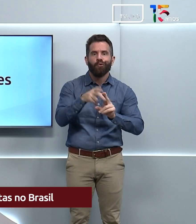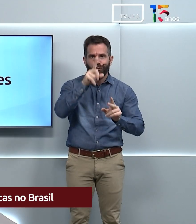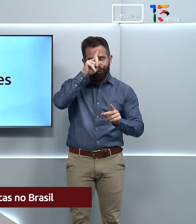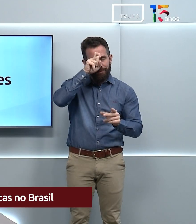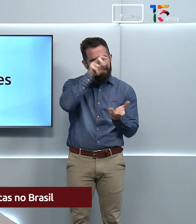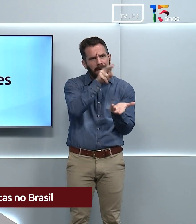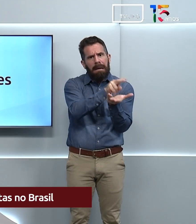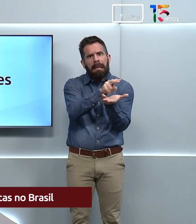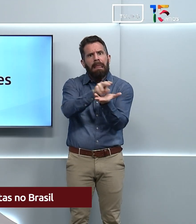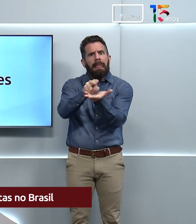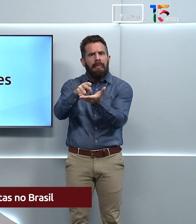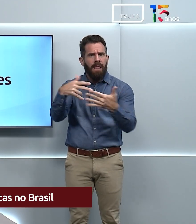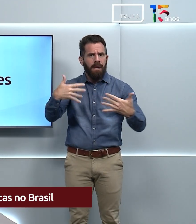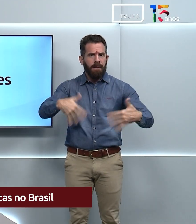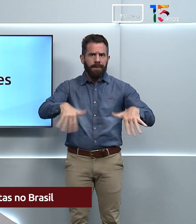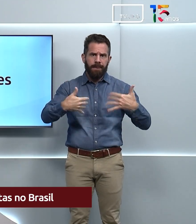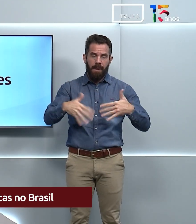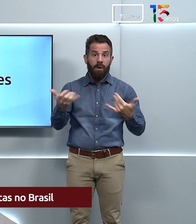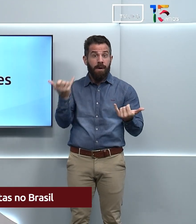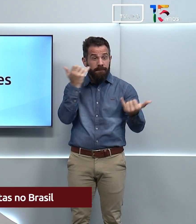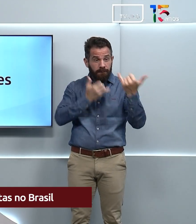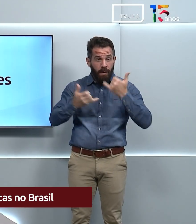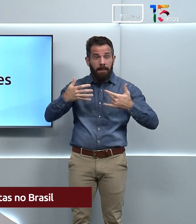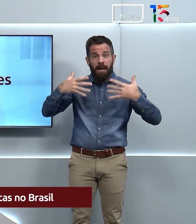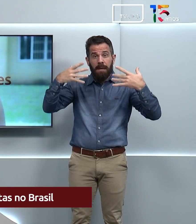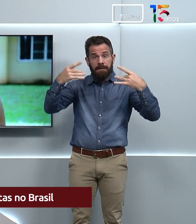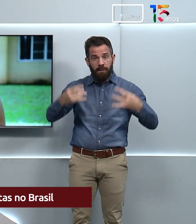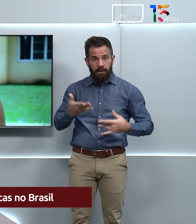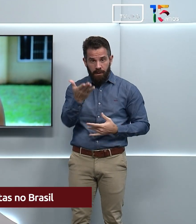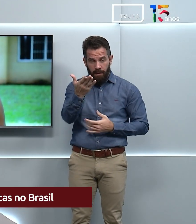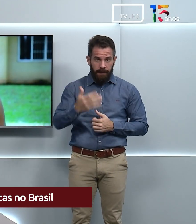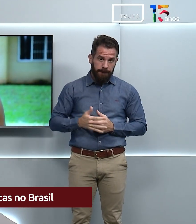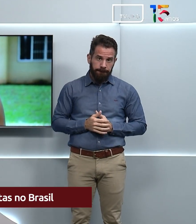SUS. Acompanhe mais informações sobre isso agora.